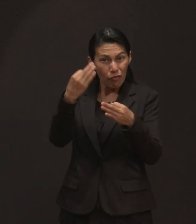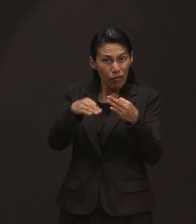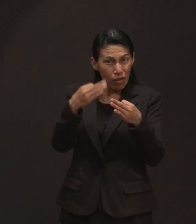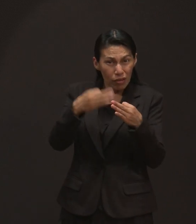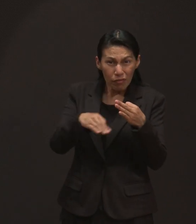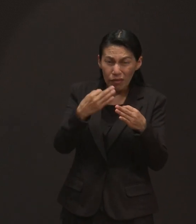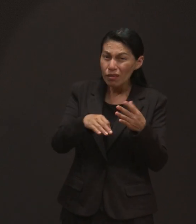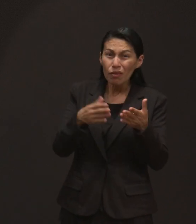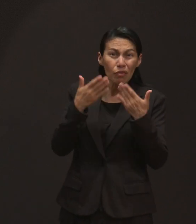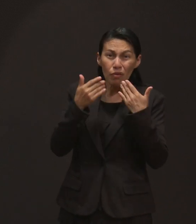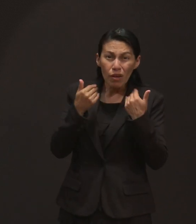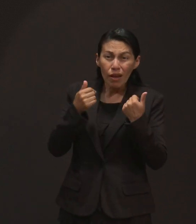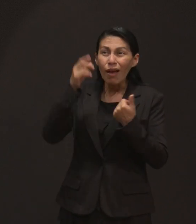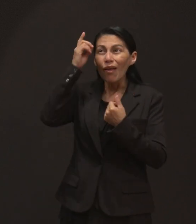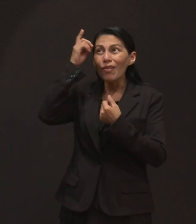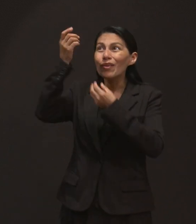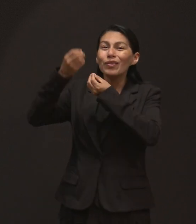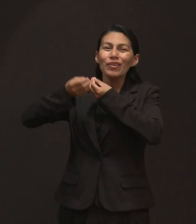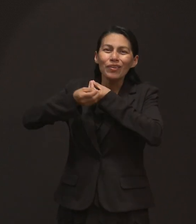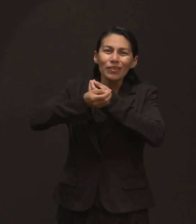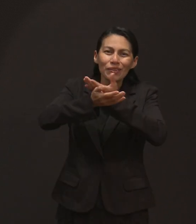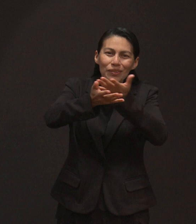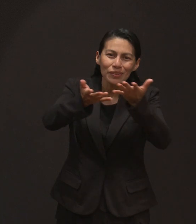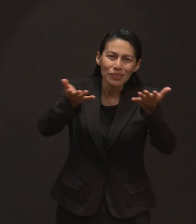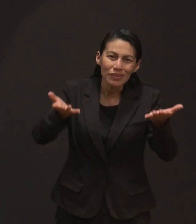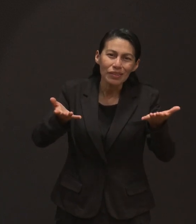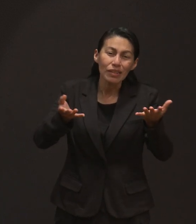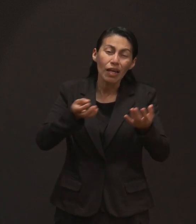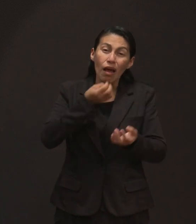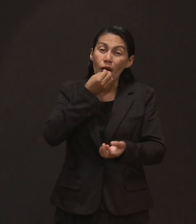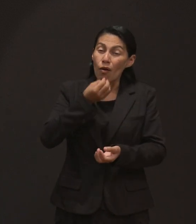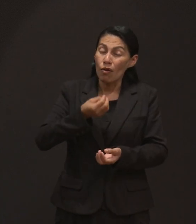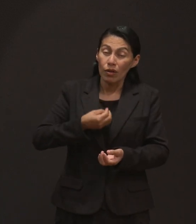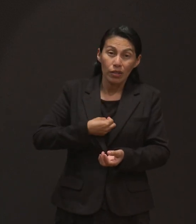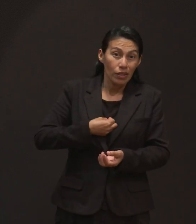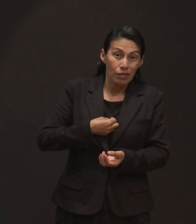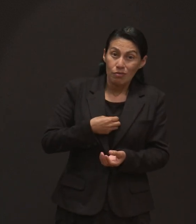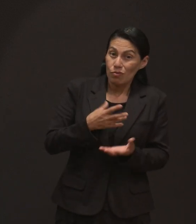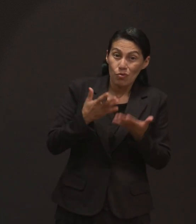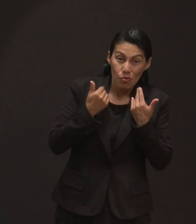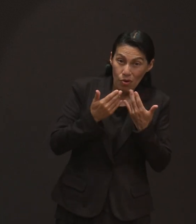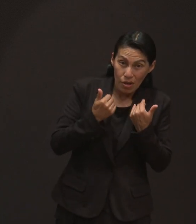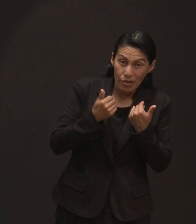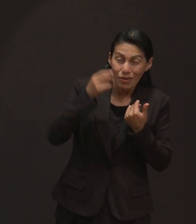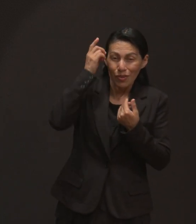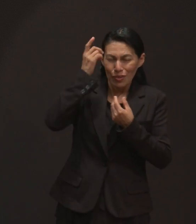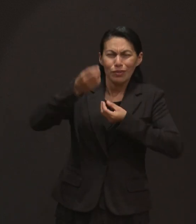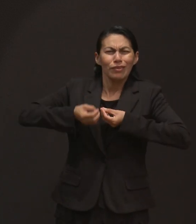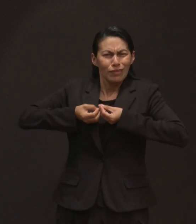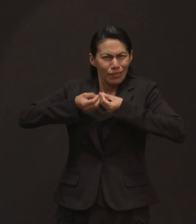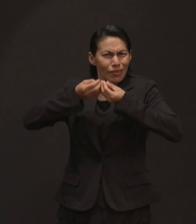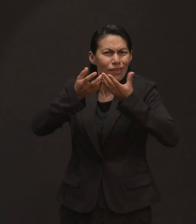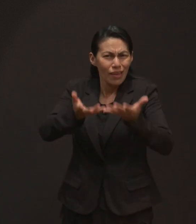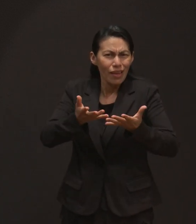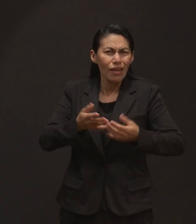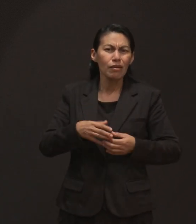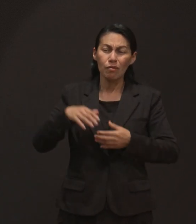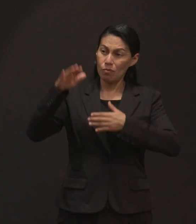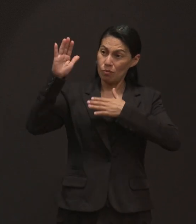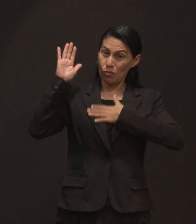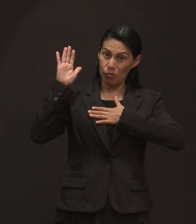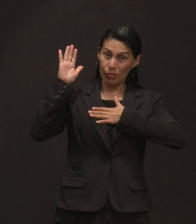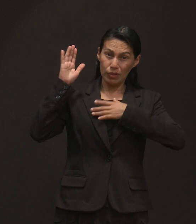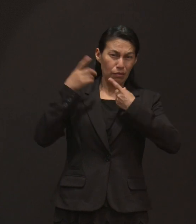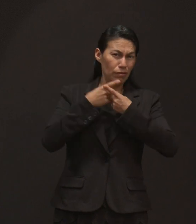nos falta, porque Él es el proveedor de todo en medio de la escasez. Todas esas